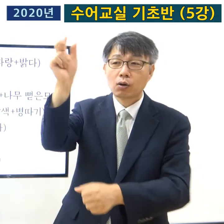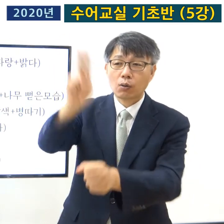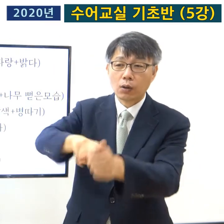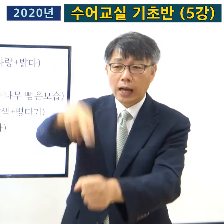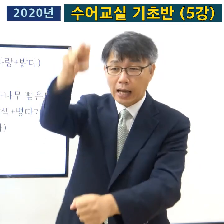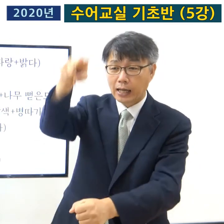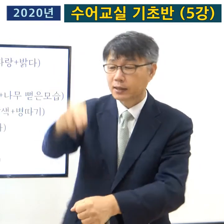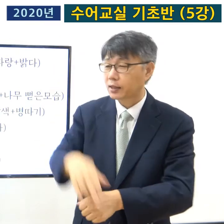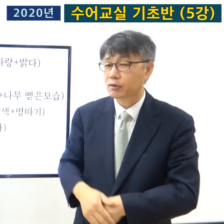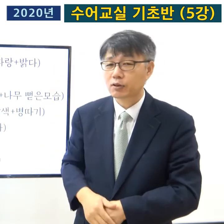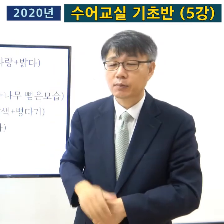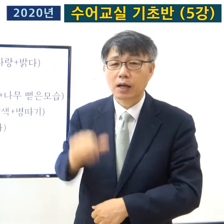콜라 이렇게 될 수 있습니다.